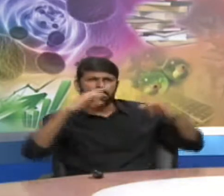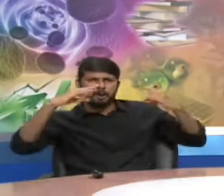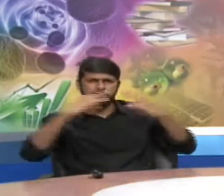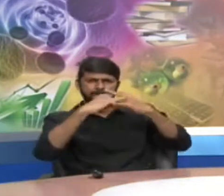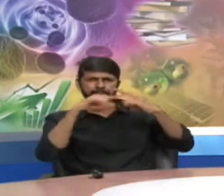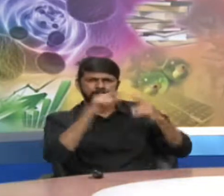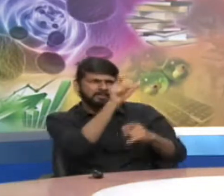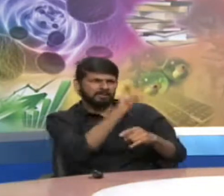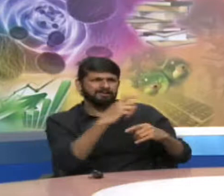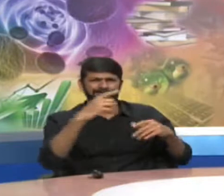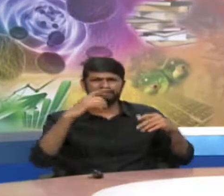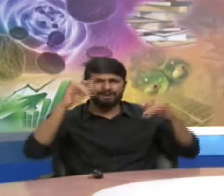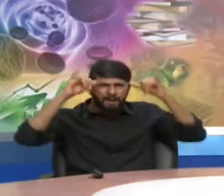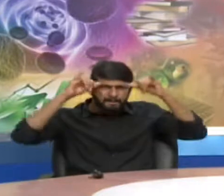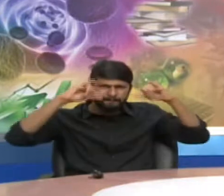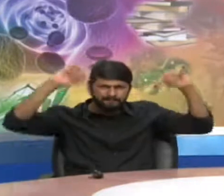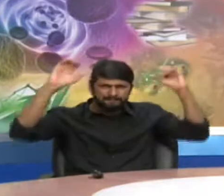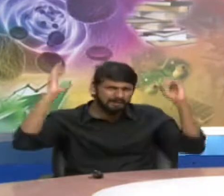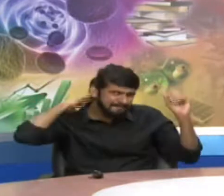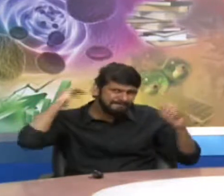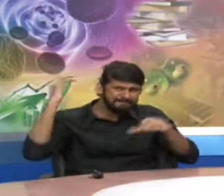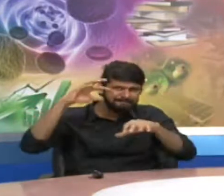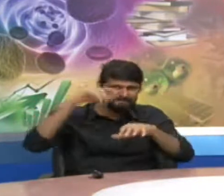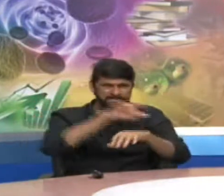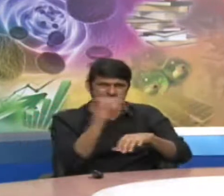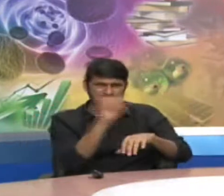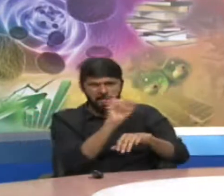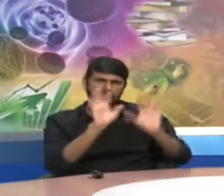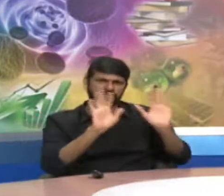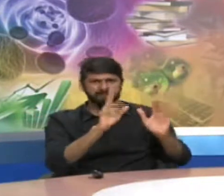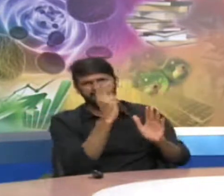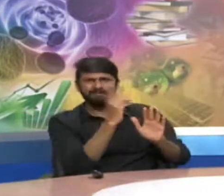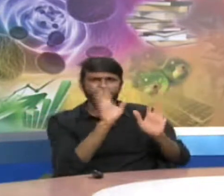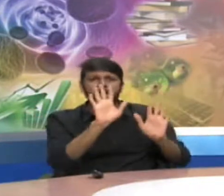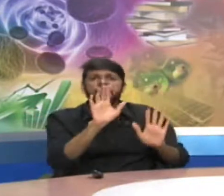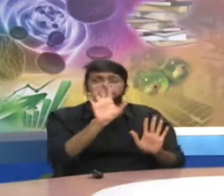Both bulls painted in different colors,